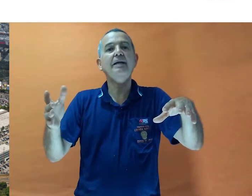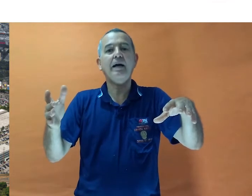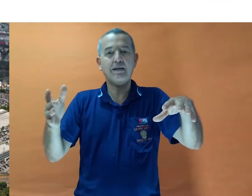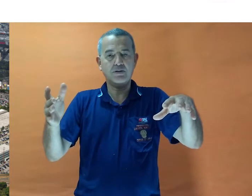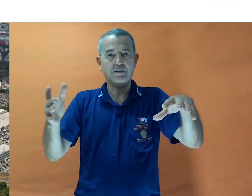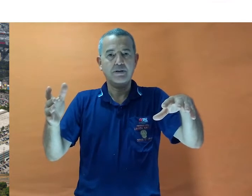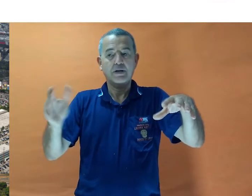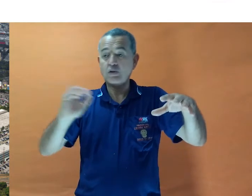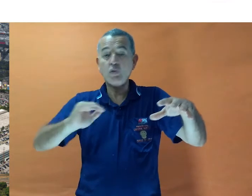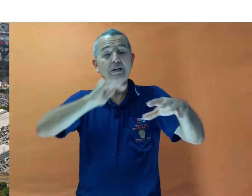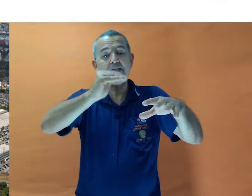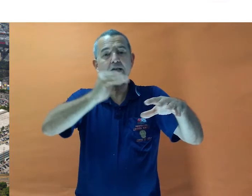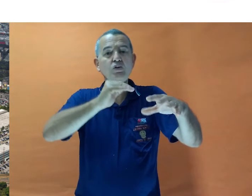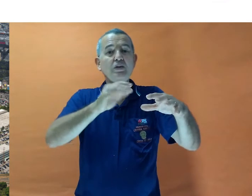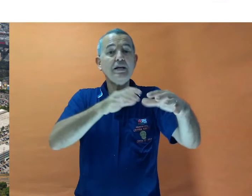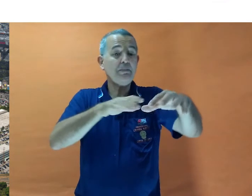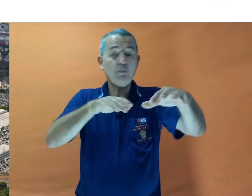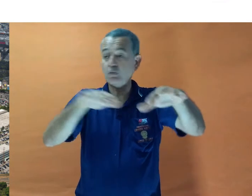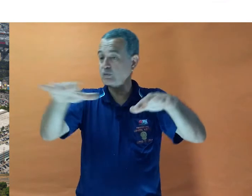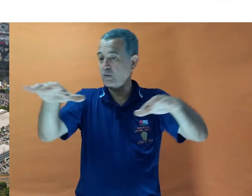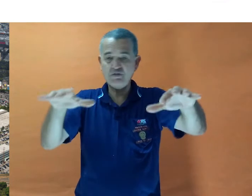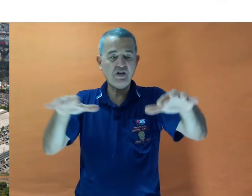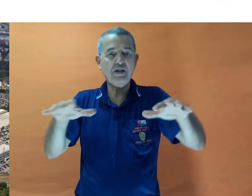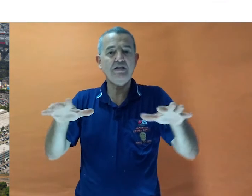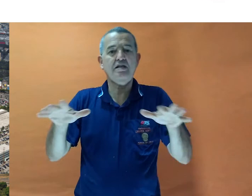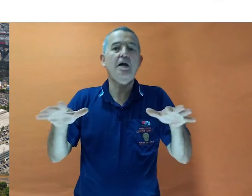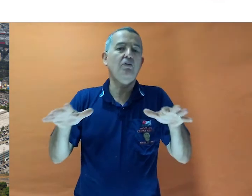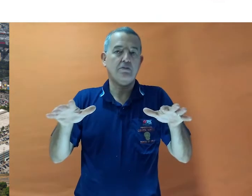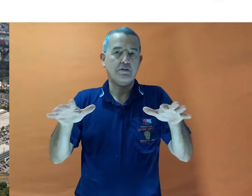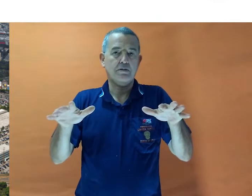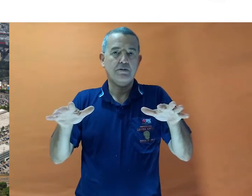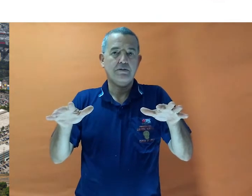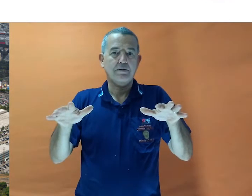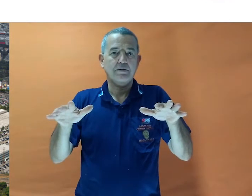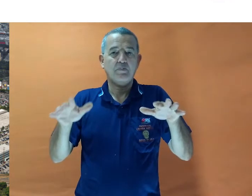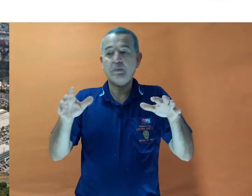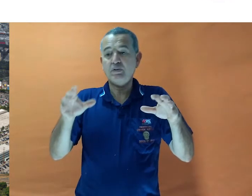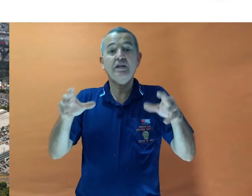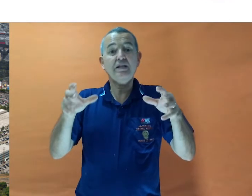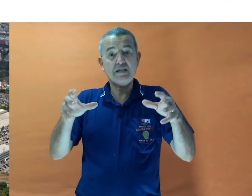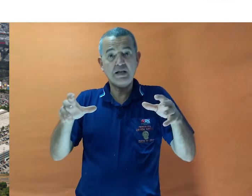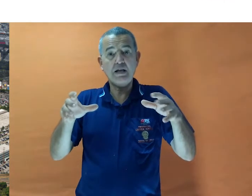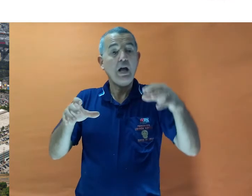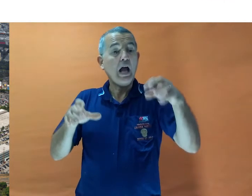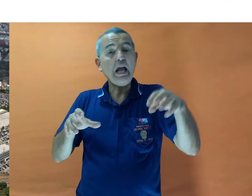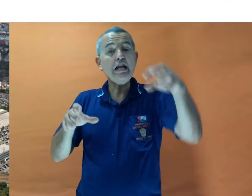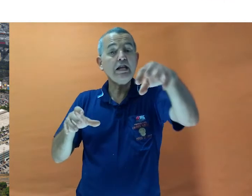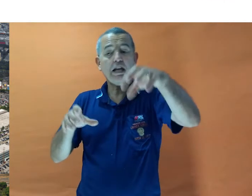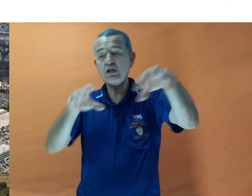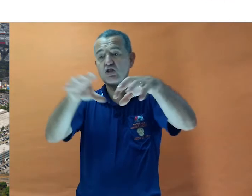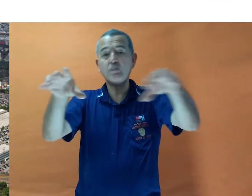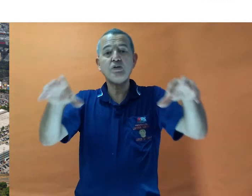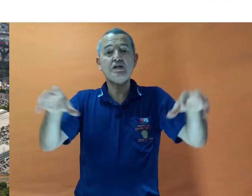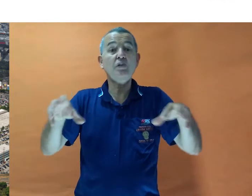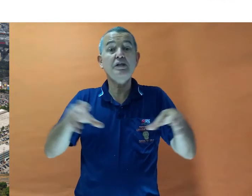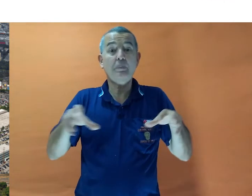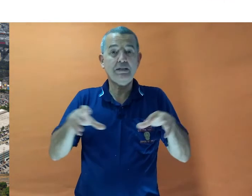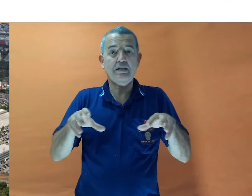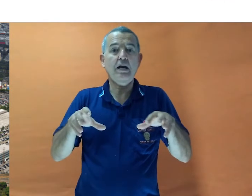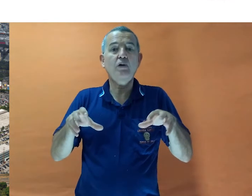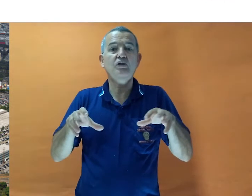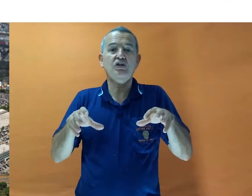essa cidade? Então eu preciso ter esse ponto referencial para poder dizer em que